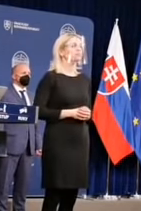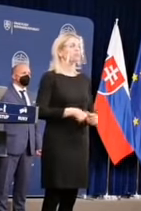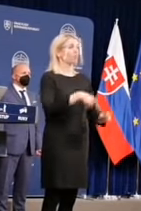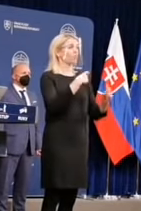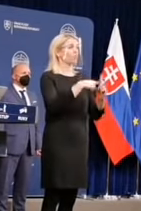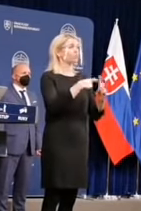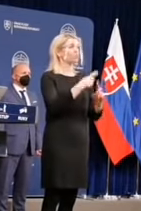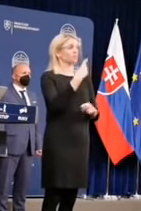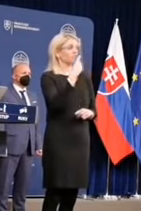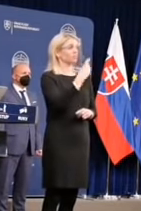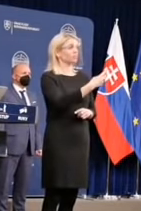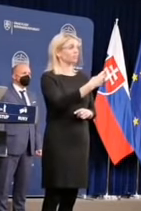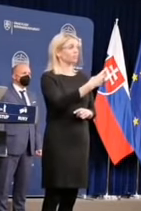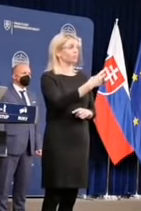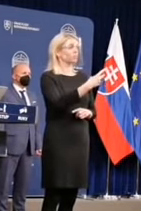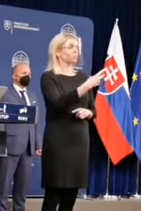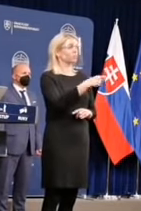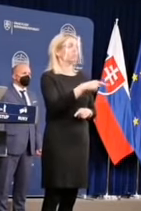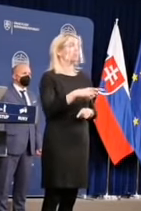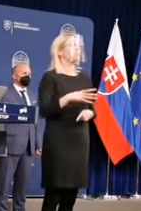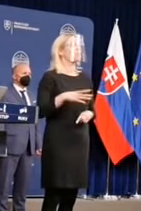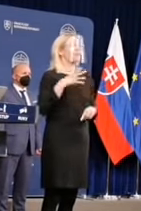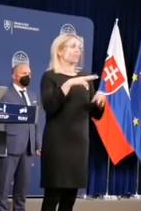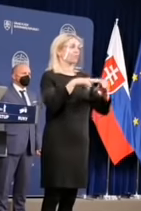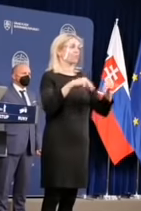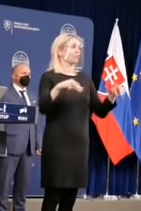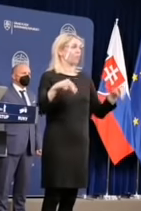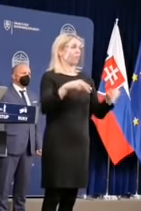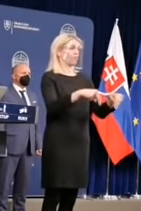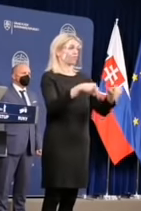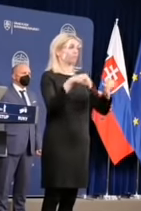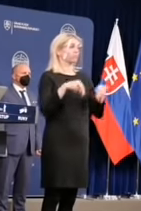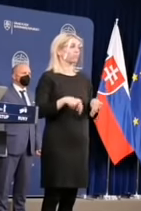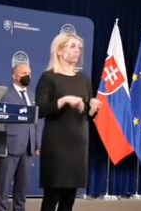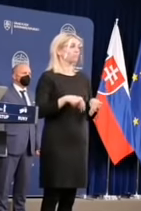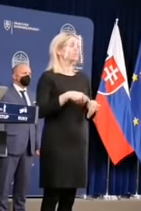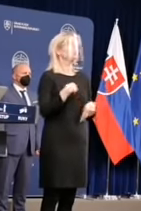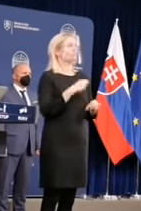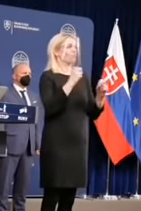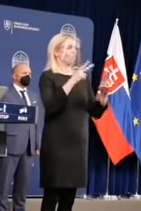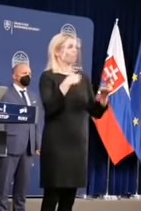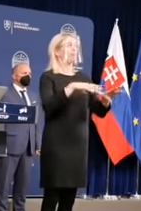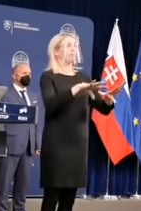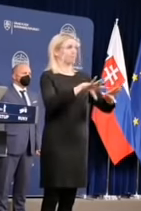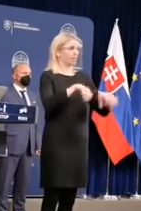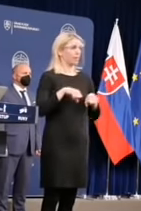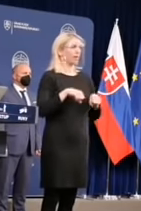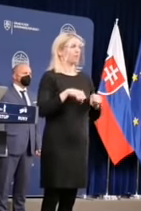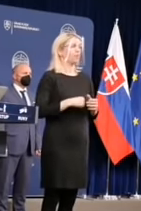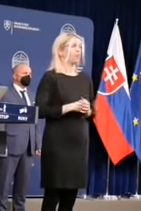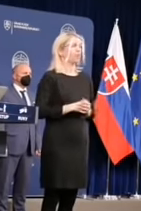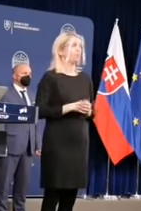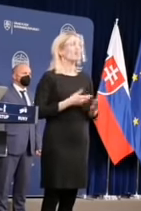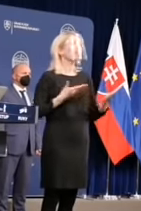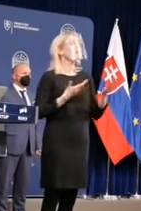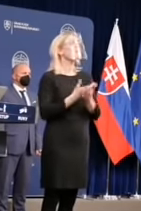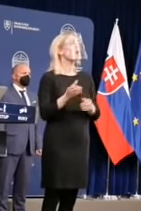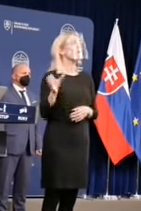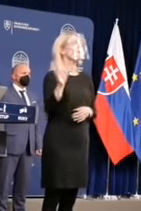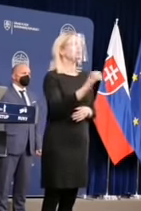Pozitívne vnímame ponuku odstúpenia ministerky Márie Kolíkovej a túto ponuku prijímame. Na miesto nového